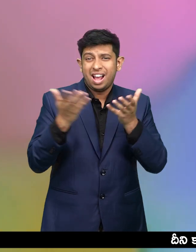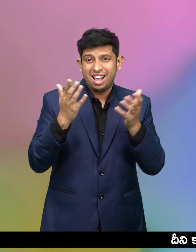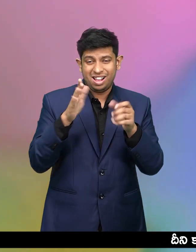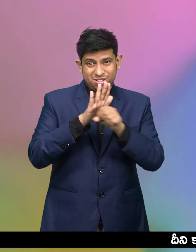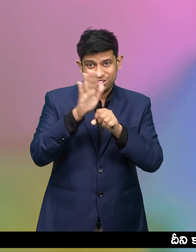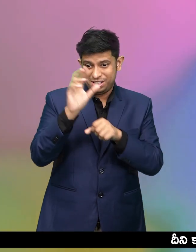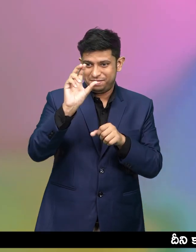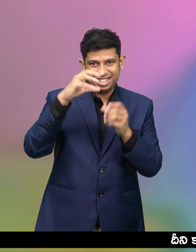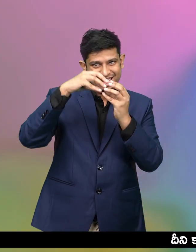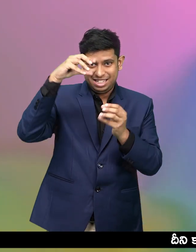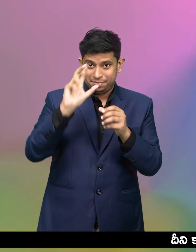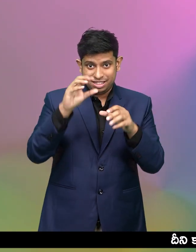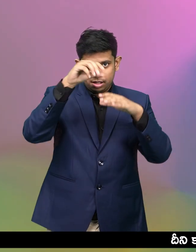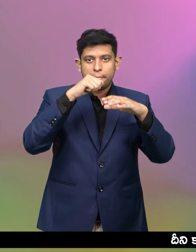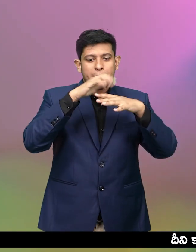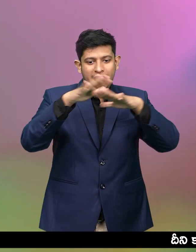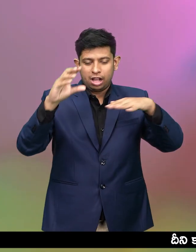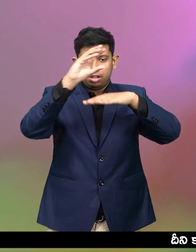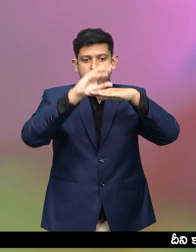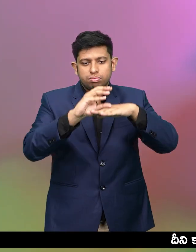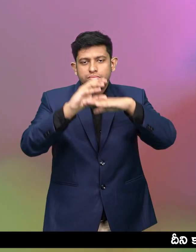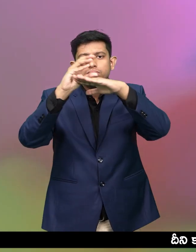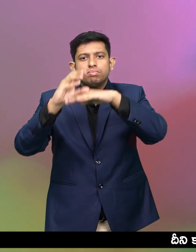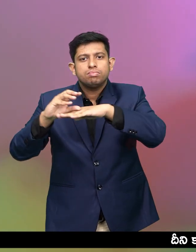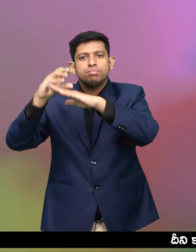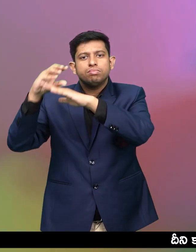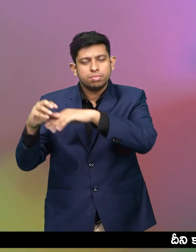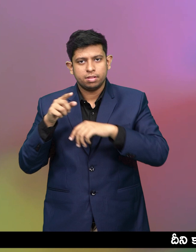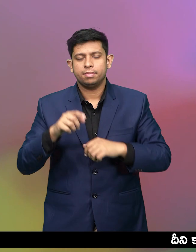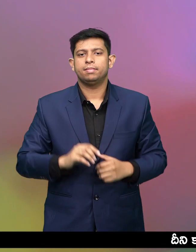దీని కారణంగా కార్క్ నీటిపై తేలుతుంది.